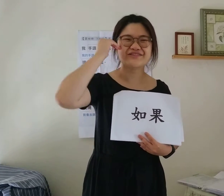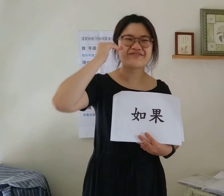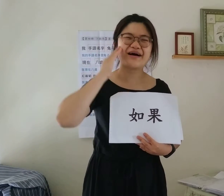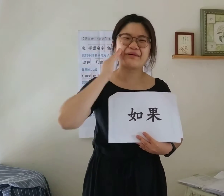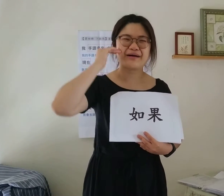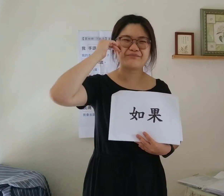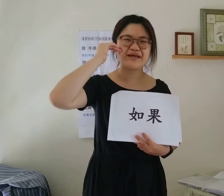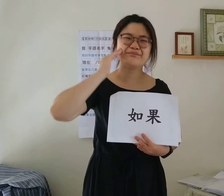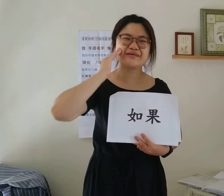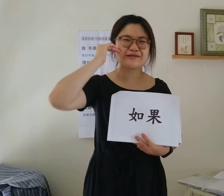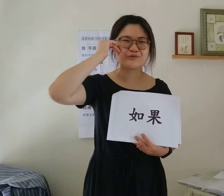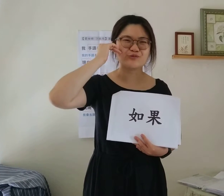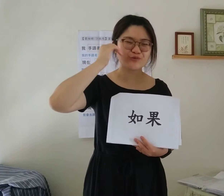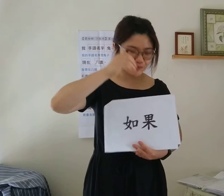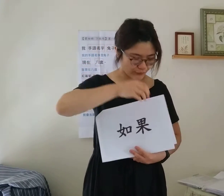巴旁边比如果。